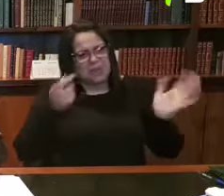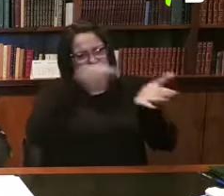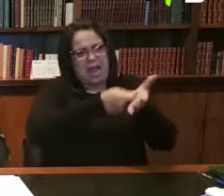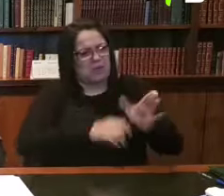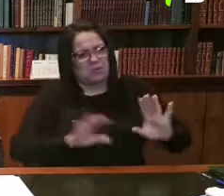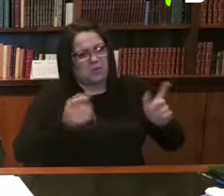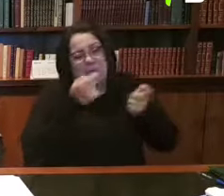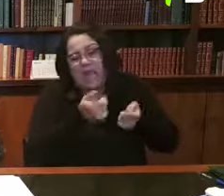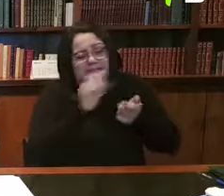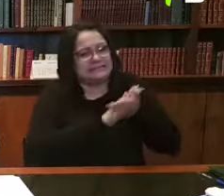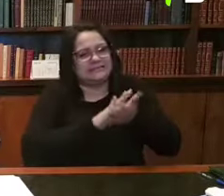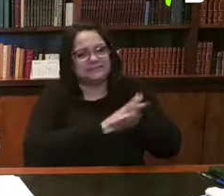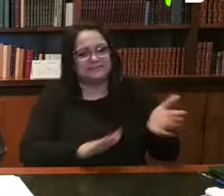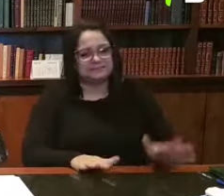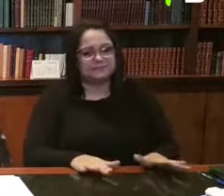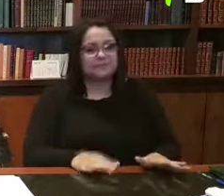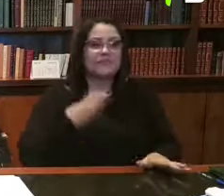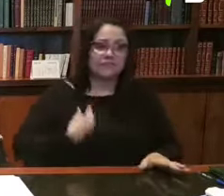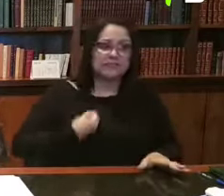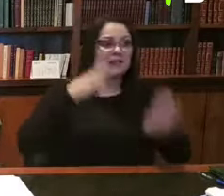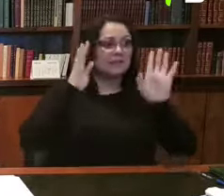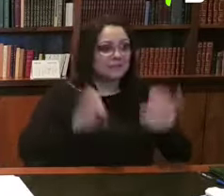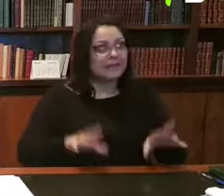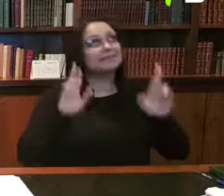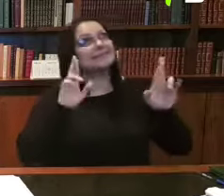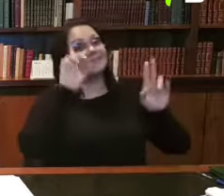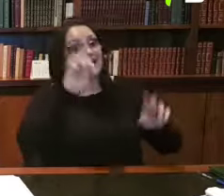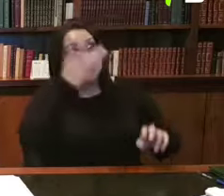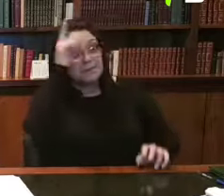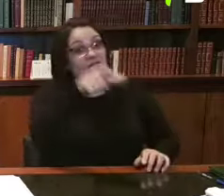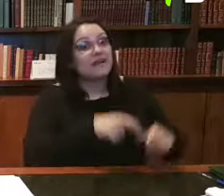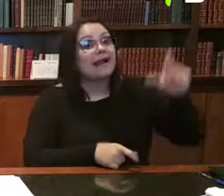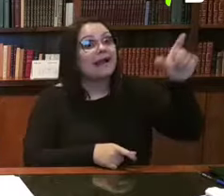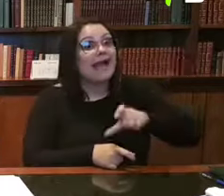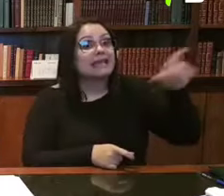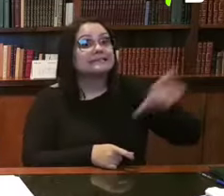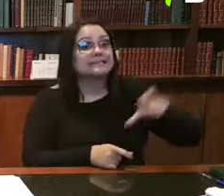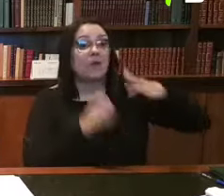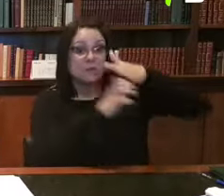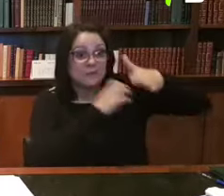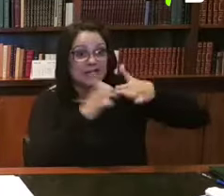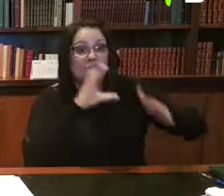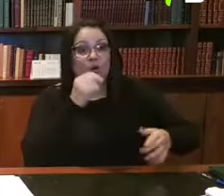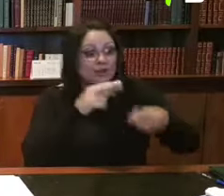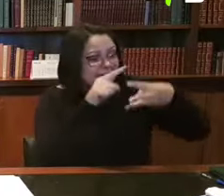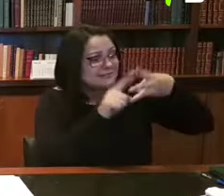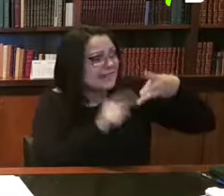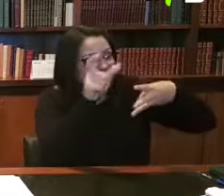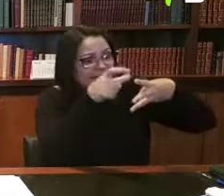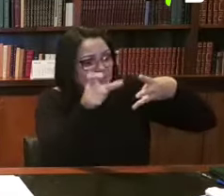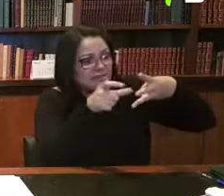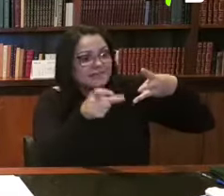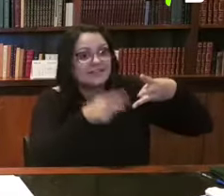quase nada é eu digo muito bem graças a deus aqui se bem que quando o pessoal fala em cartão corporativo são três canções que eu nasci